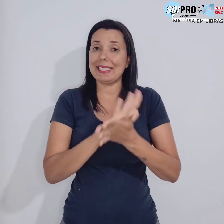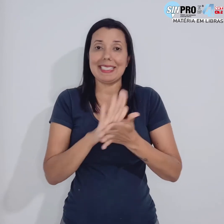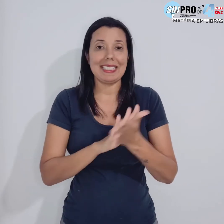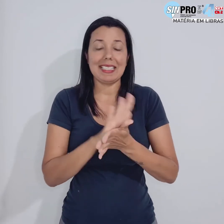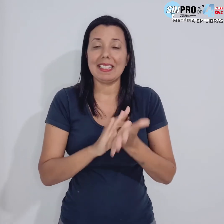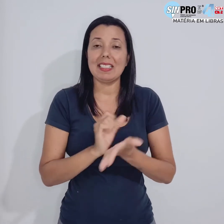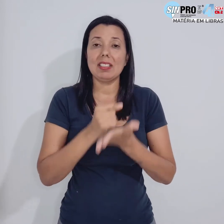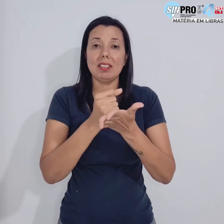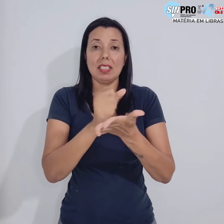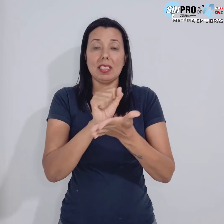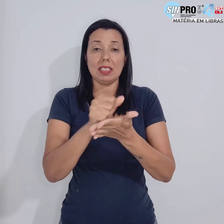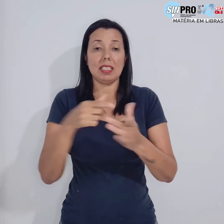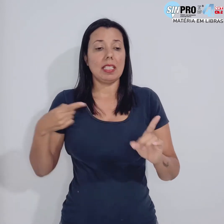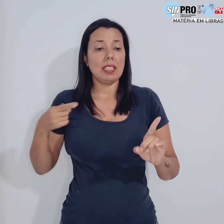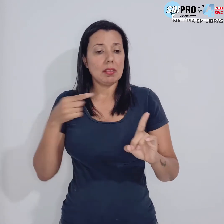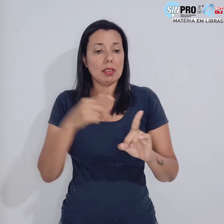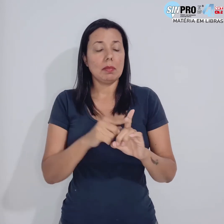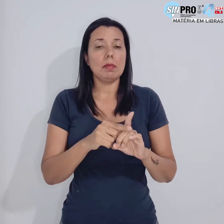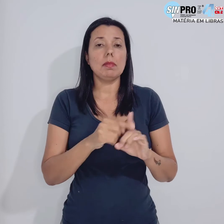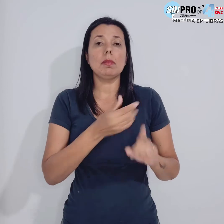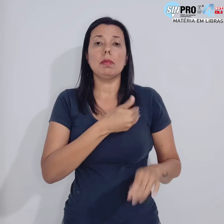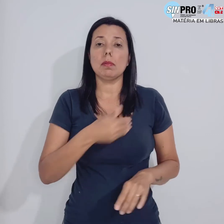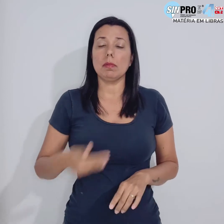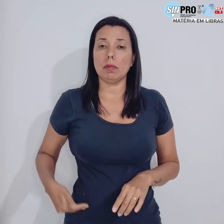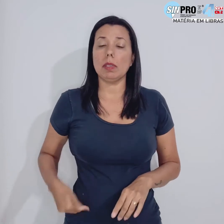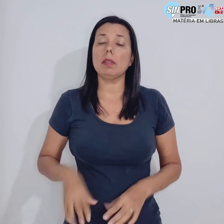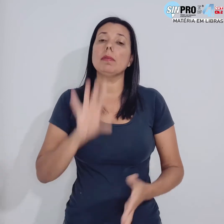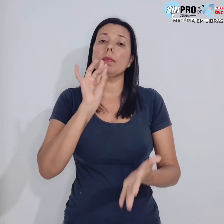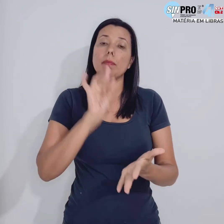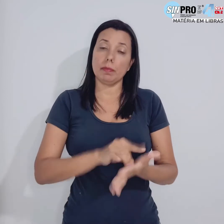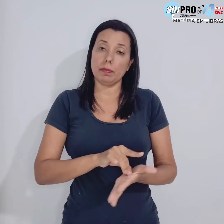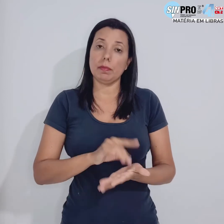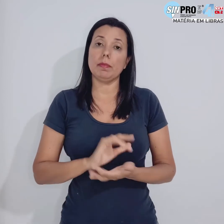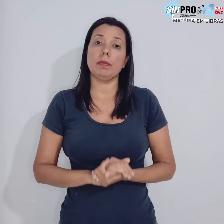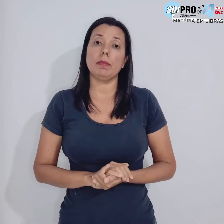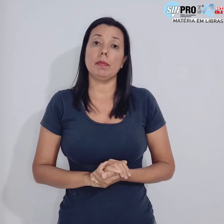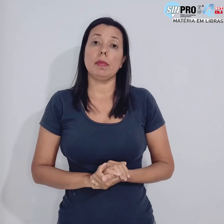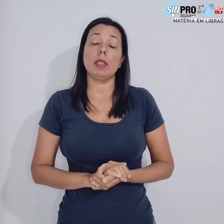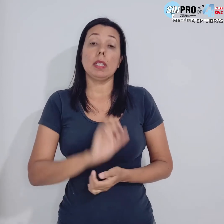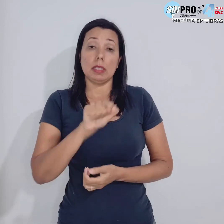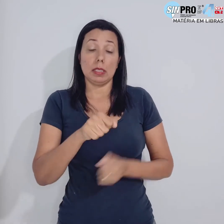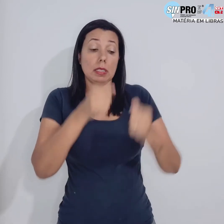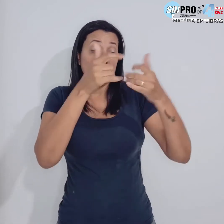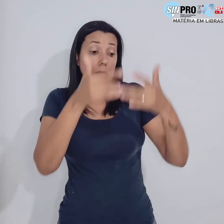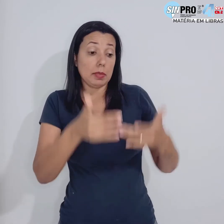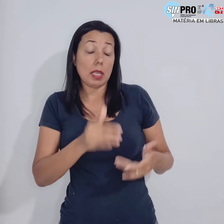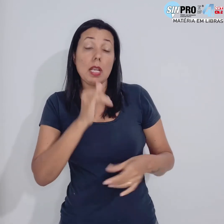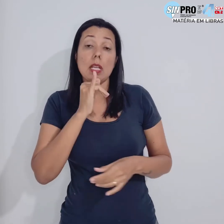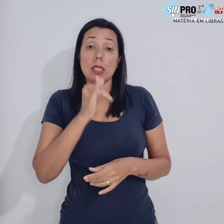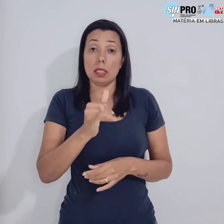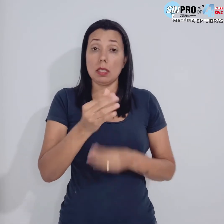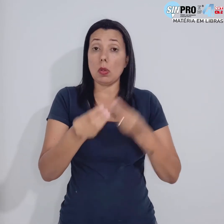nossa resistência, rememora os muitos processos de resistência, luta e das muitas perdas que